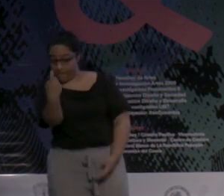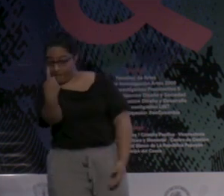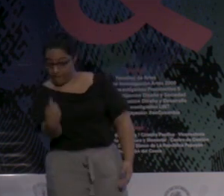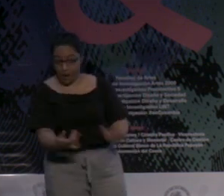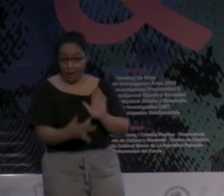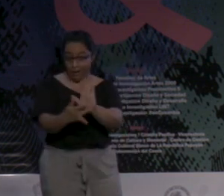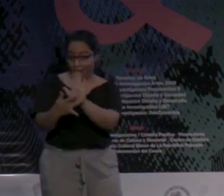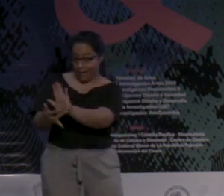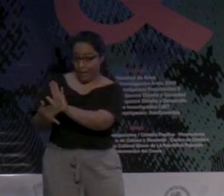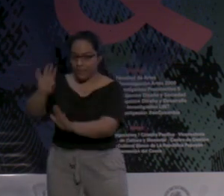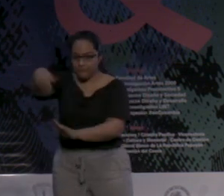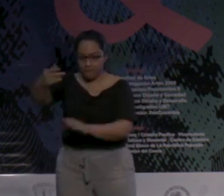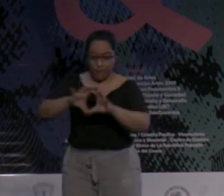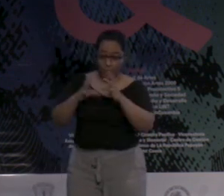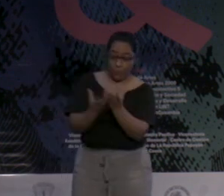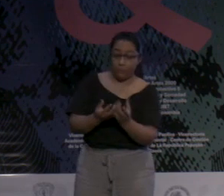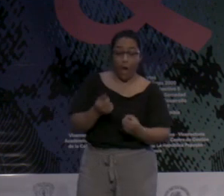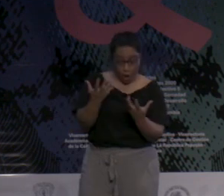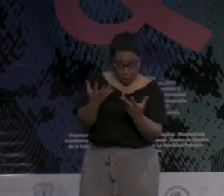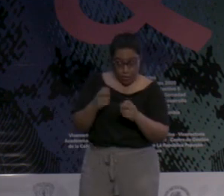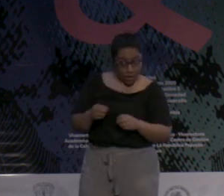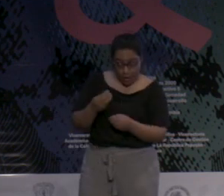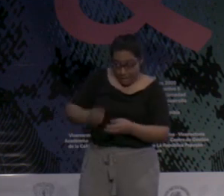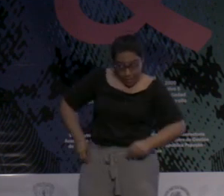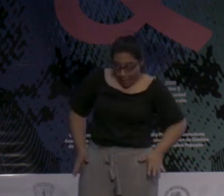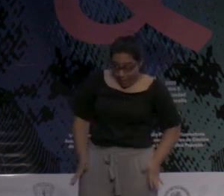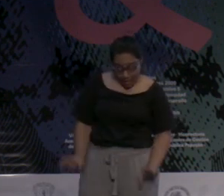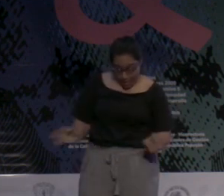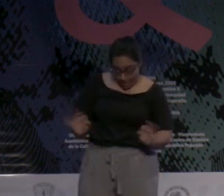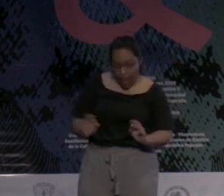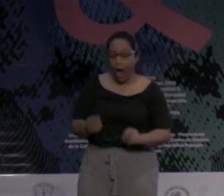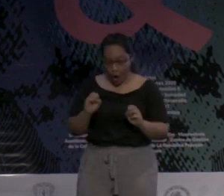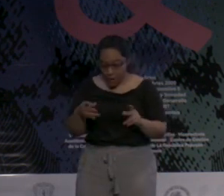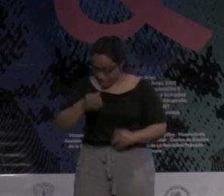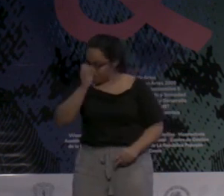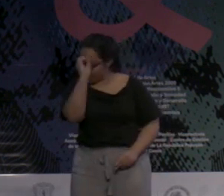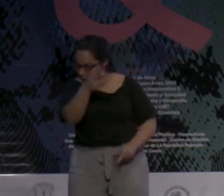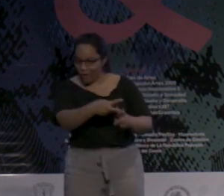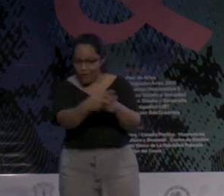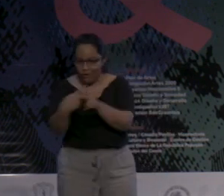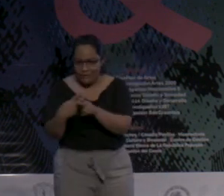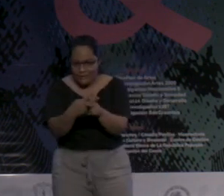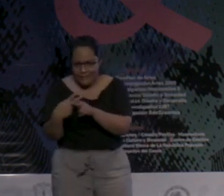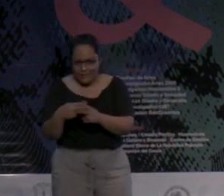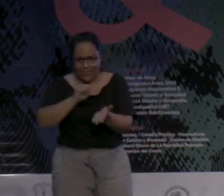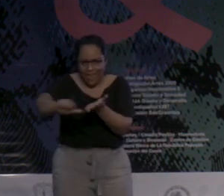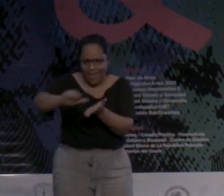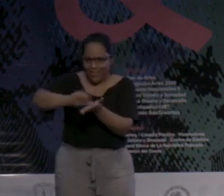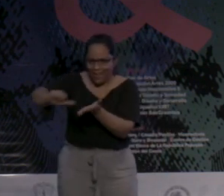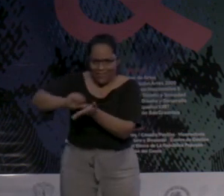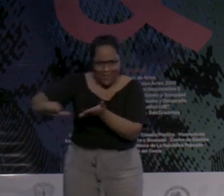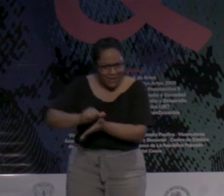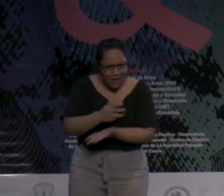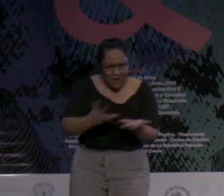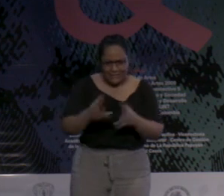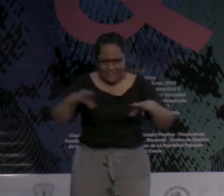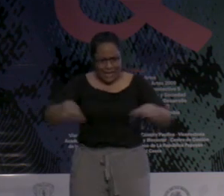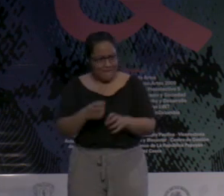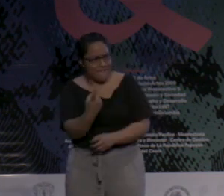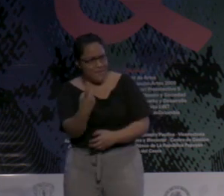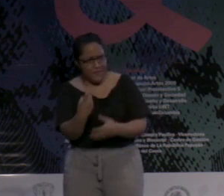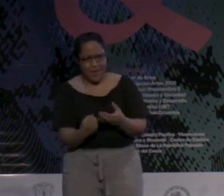pero luego viene el mundo y dice ahí están los créditos, ahí están otra serie de cosas que, con las actividades con las cuales tú puedes tener lo que todavía no